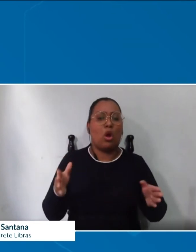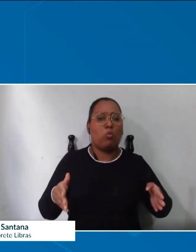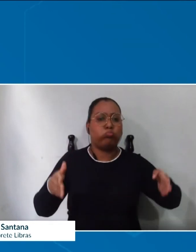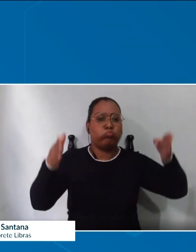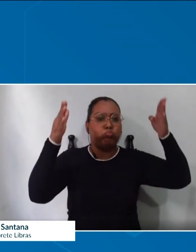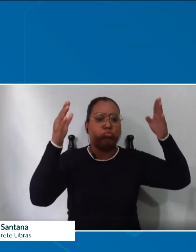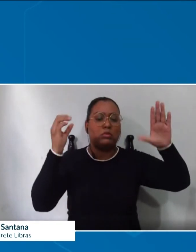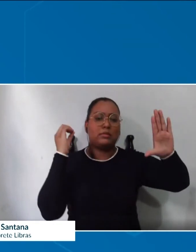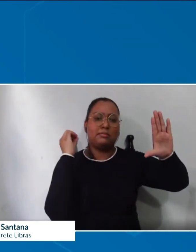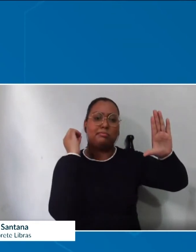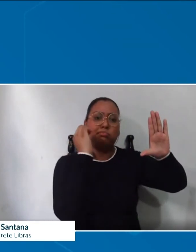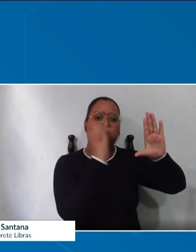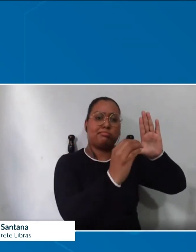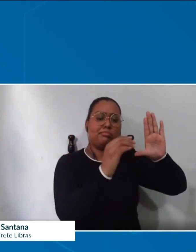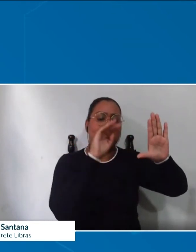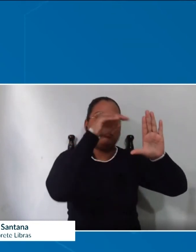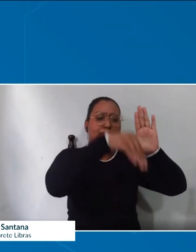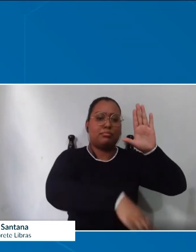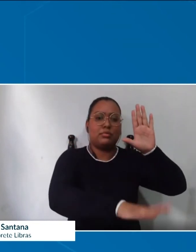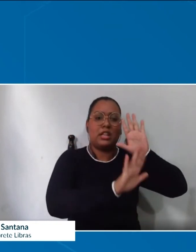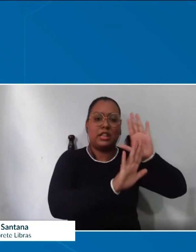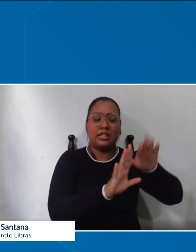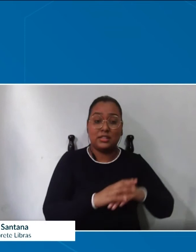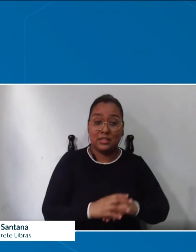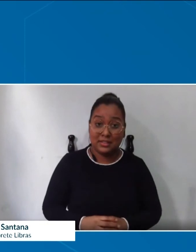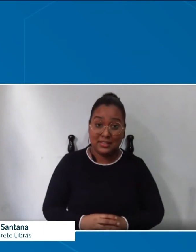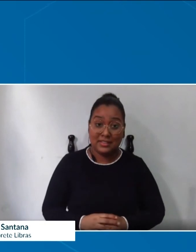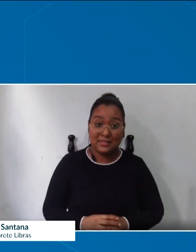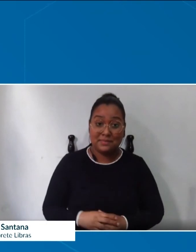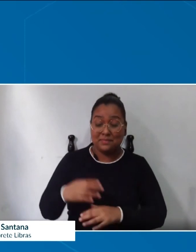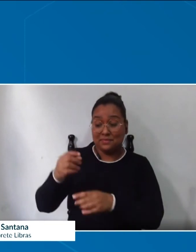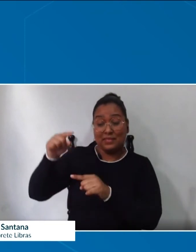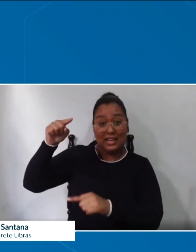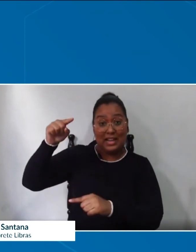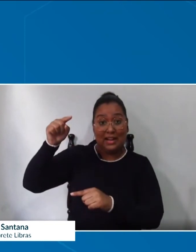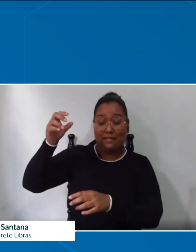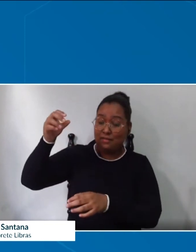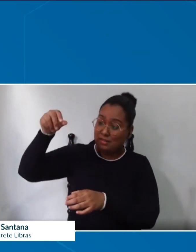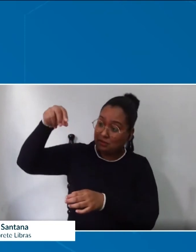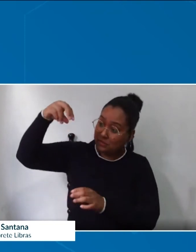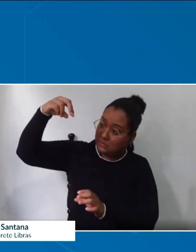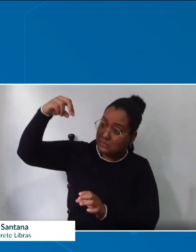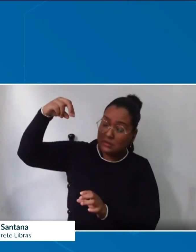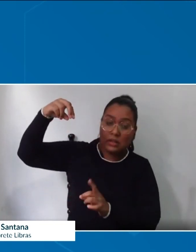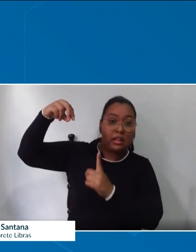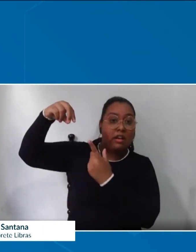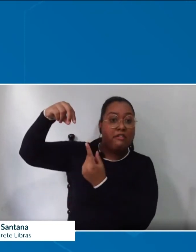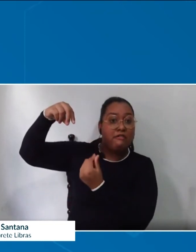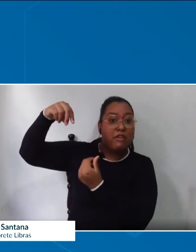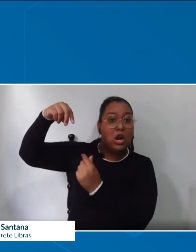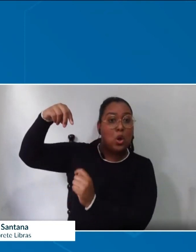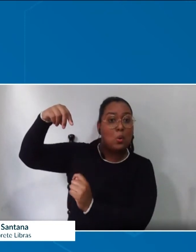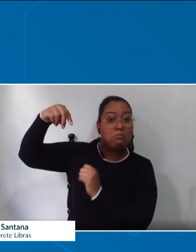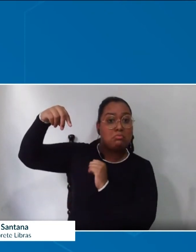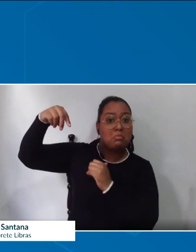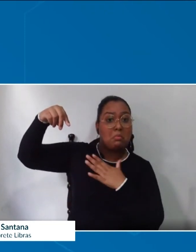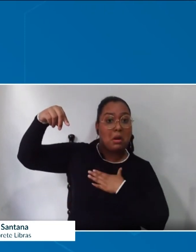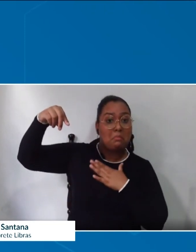supermercados e devolvem a garrafa de água. E no rótulo da garrafa tem lá um valor que vai ser restituído a